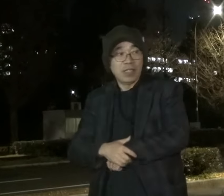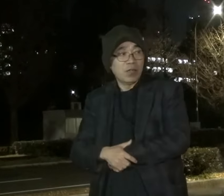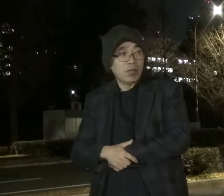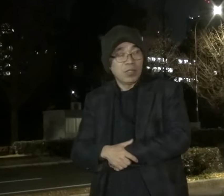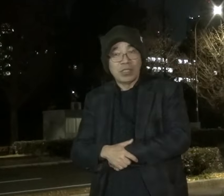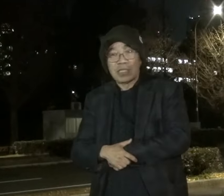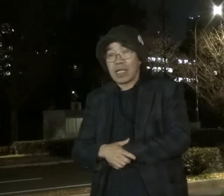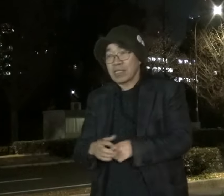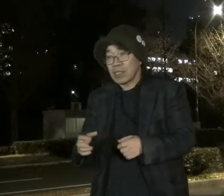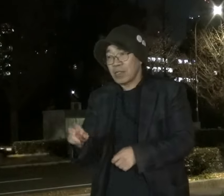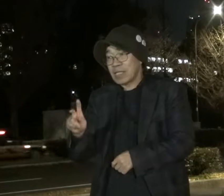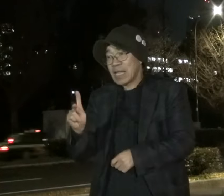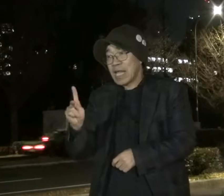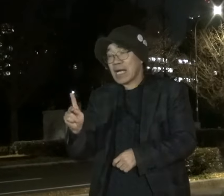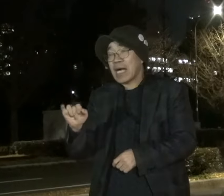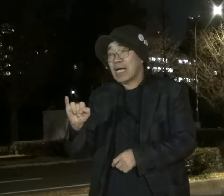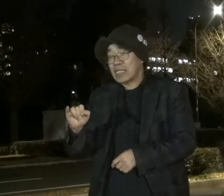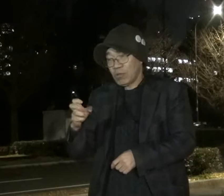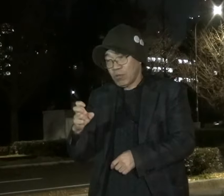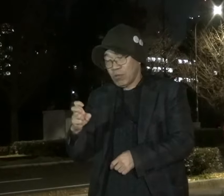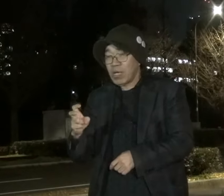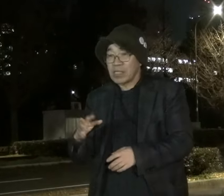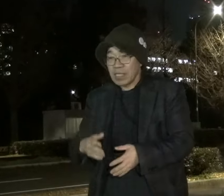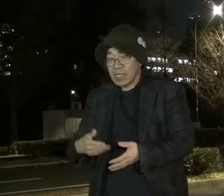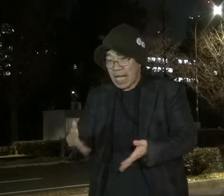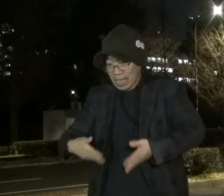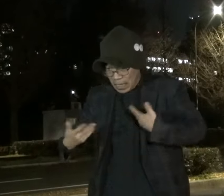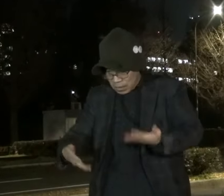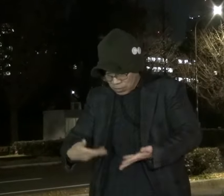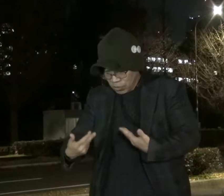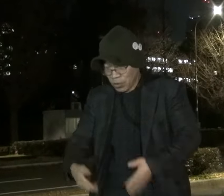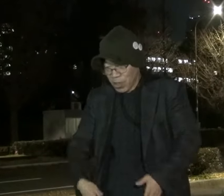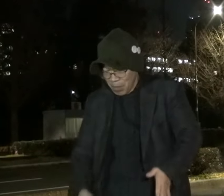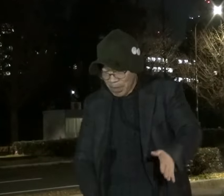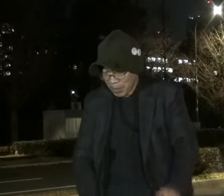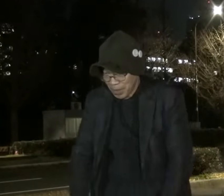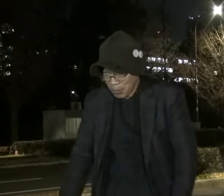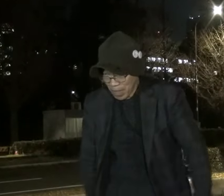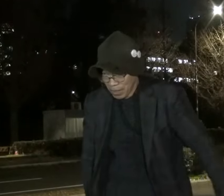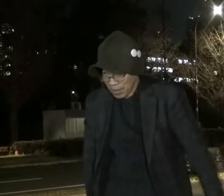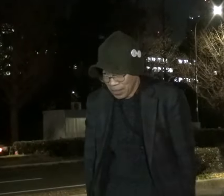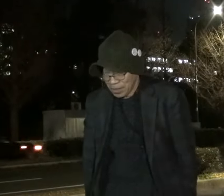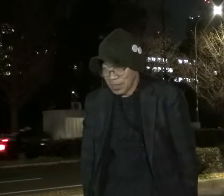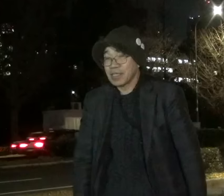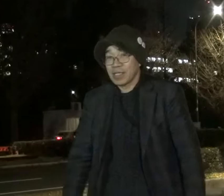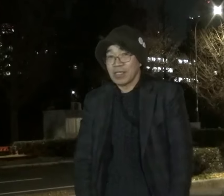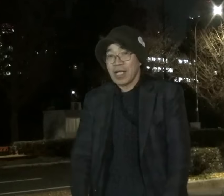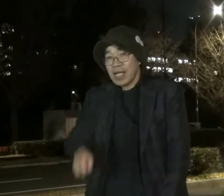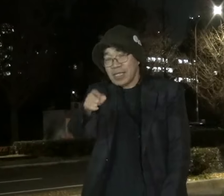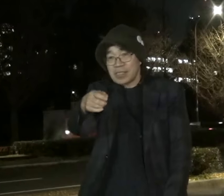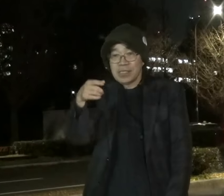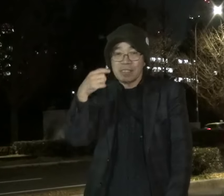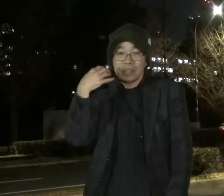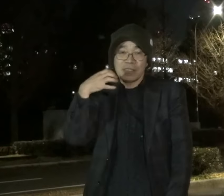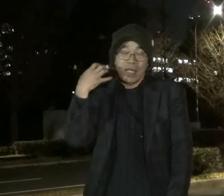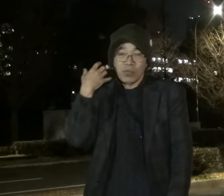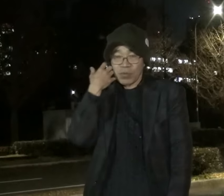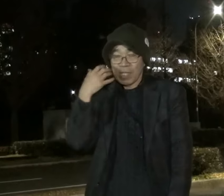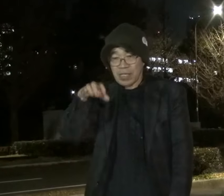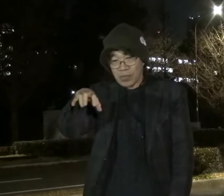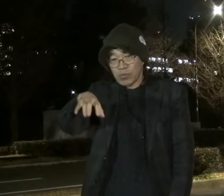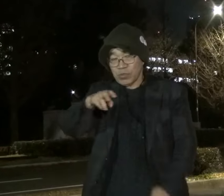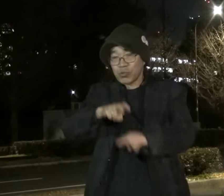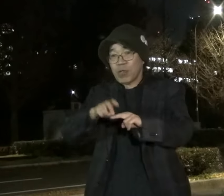カイロ用意してますので、寒い方カイロペタペタ貼ってください。あちらに誰でも座れるベン